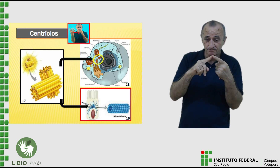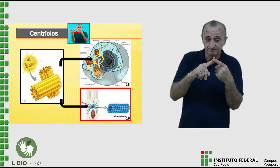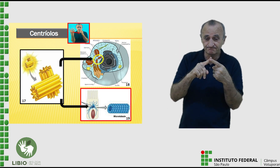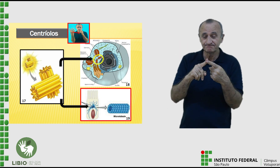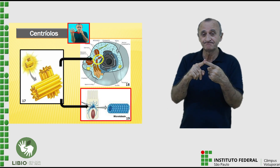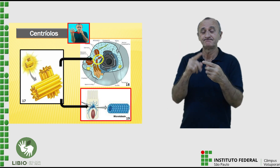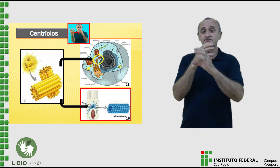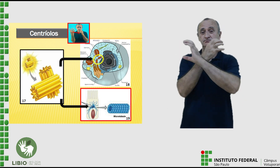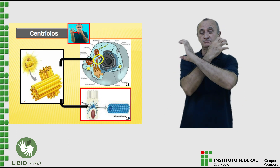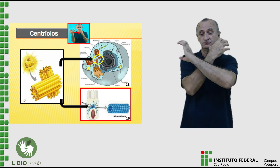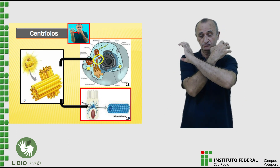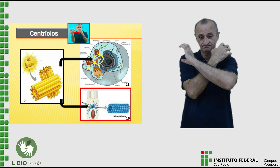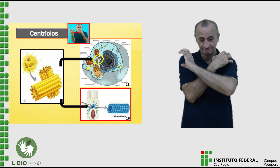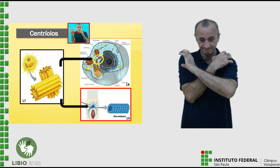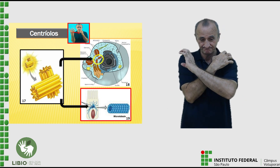o